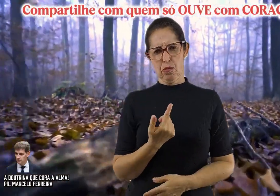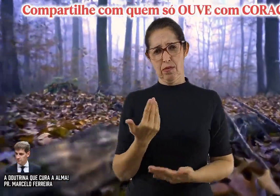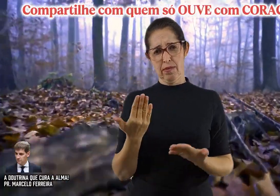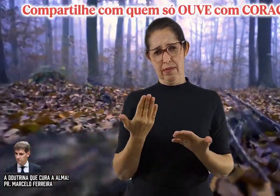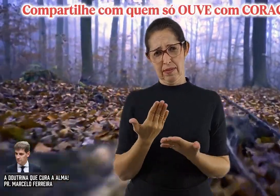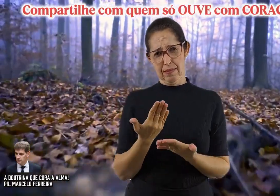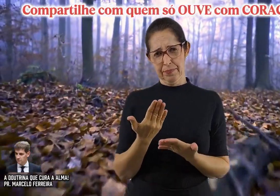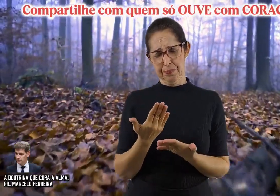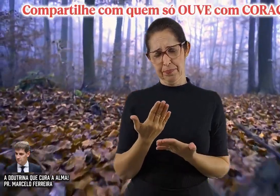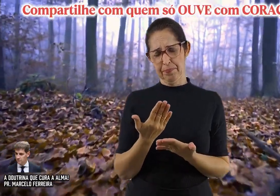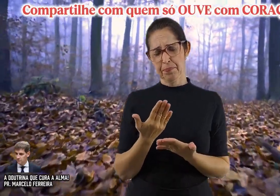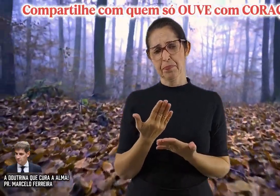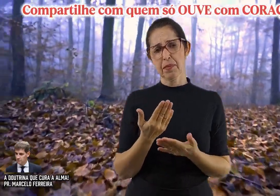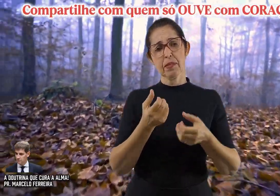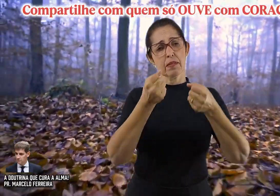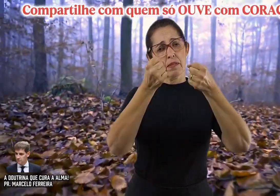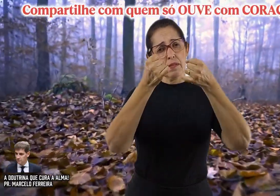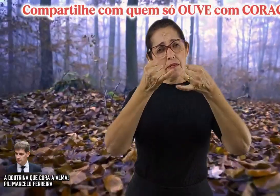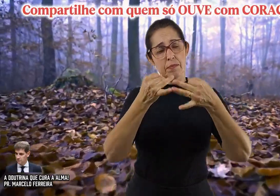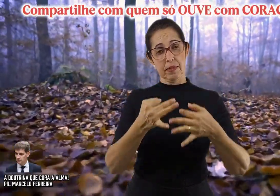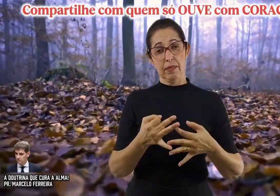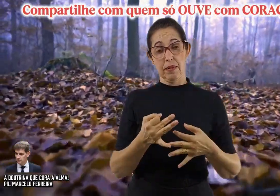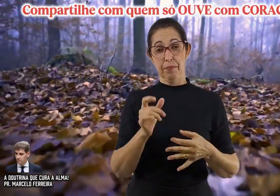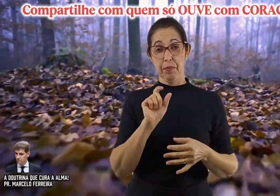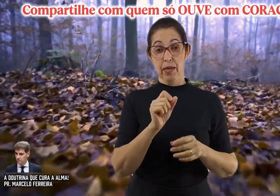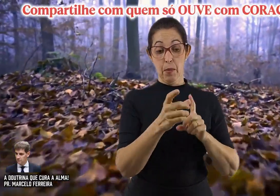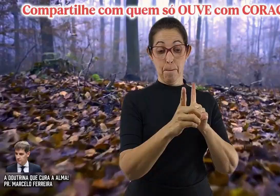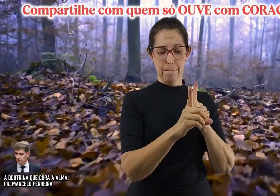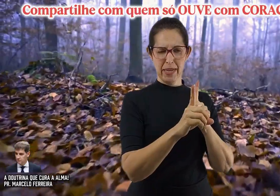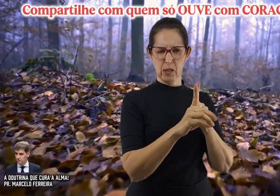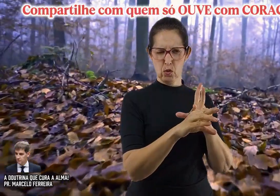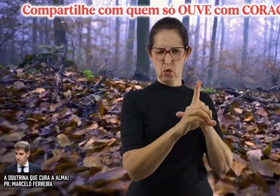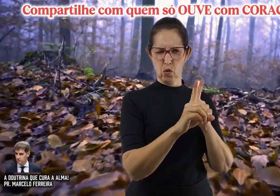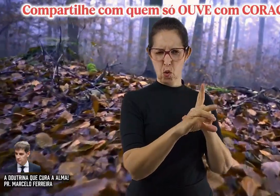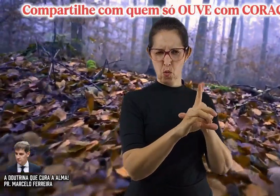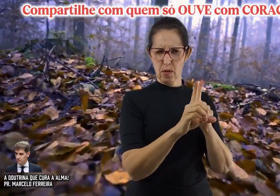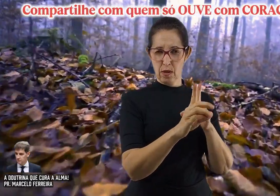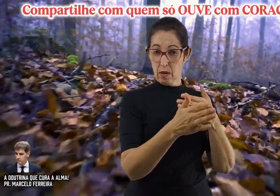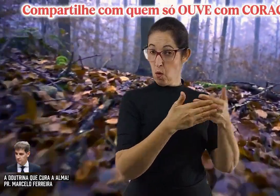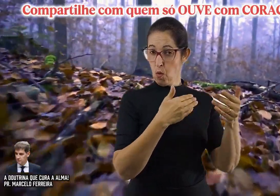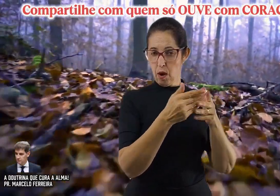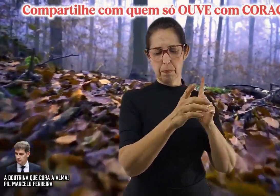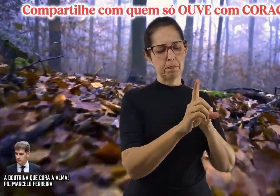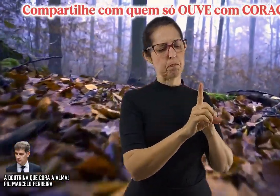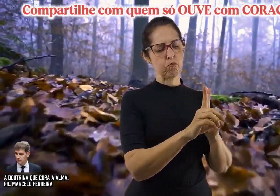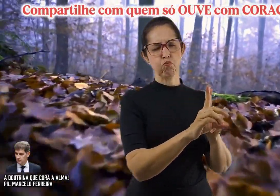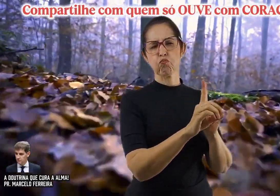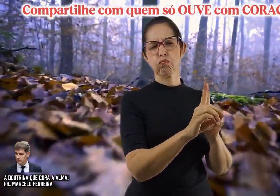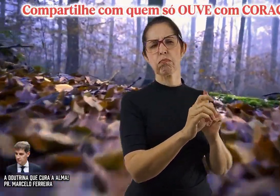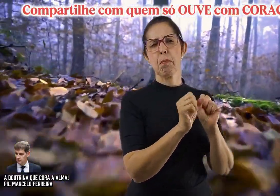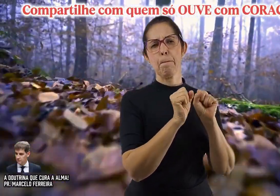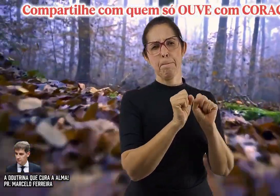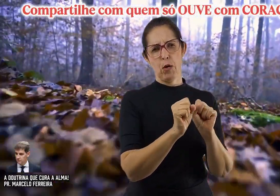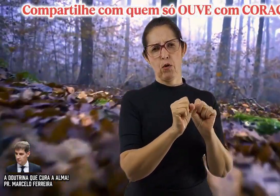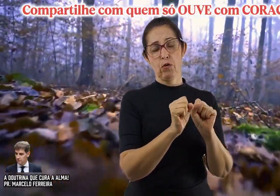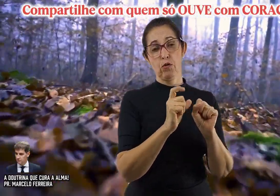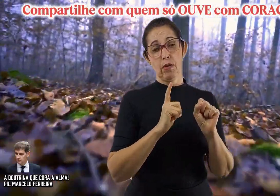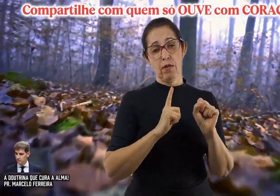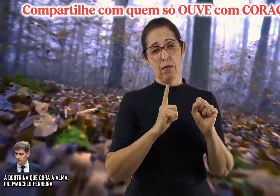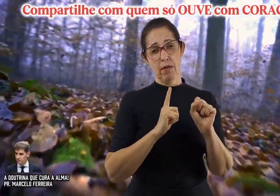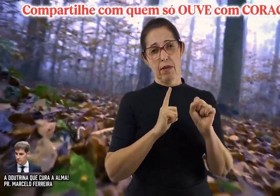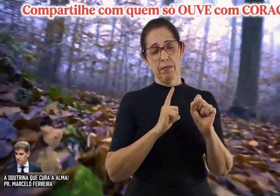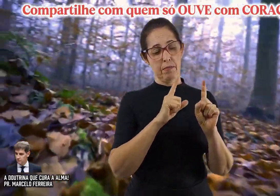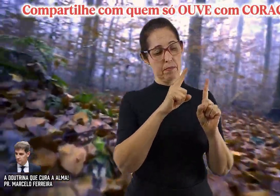uma doutrina, não a sã doutrina, uma doutrina, ela pode ter 3